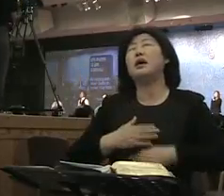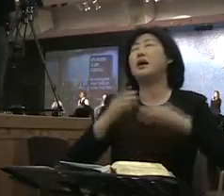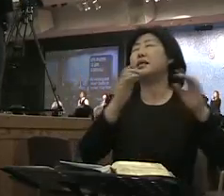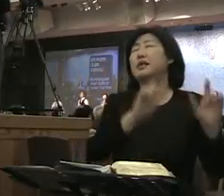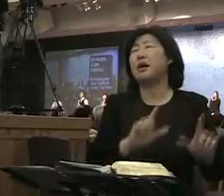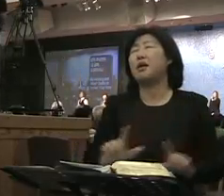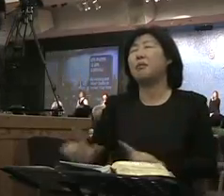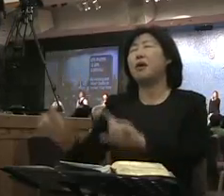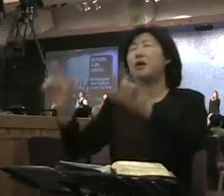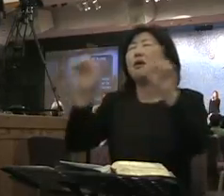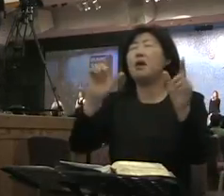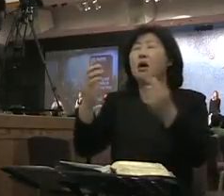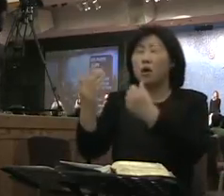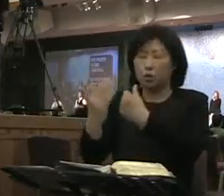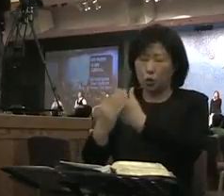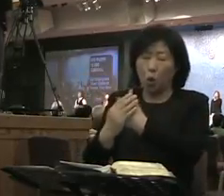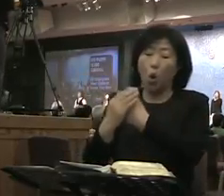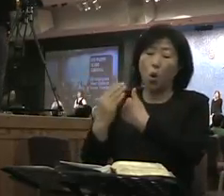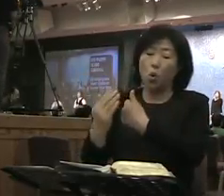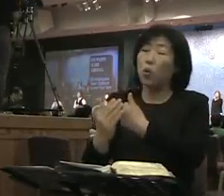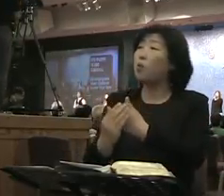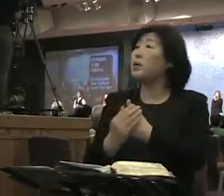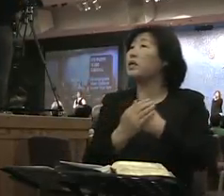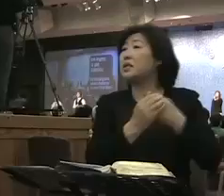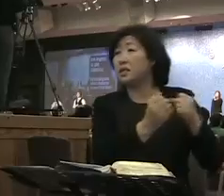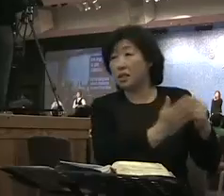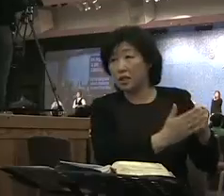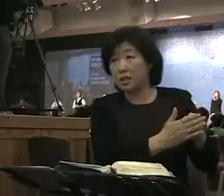주님만이 내 삶의